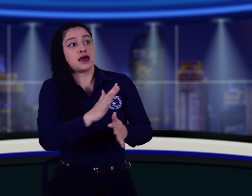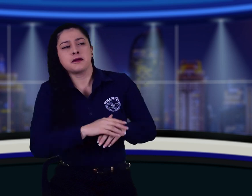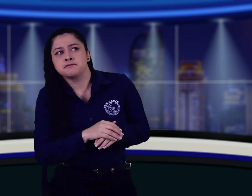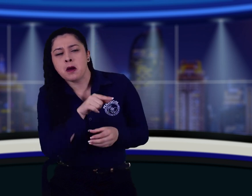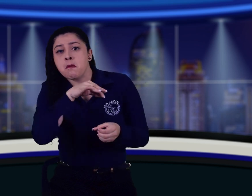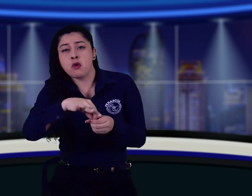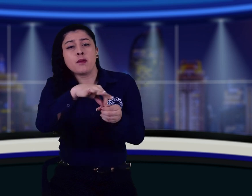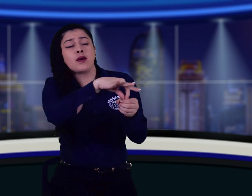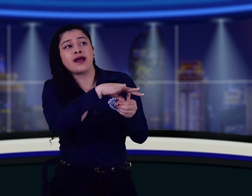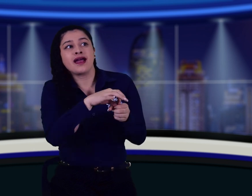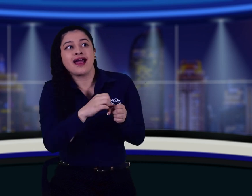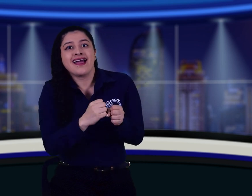para ser aprobada